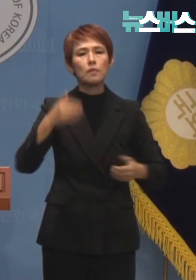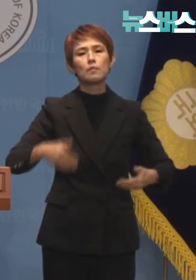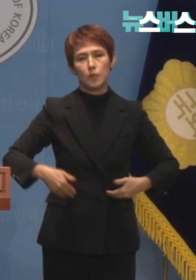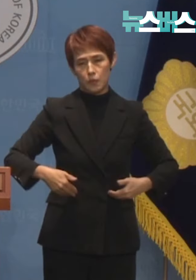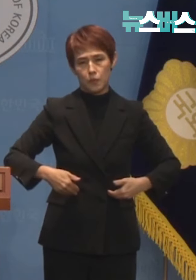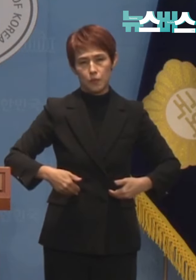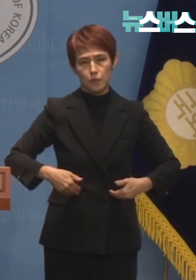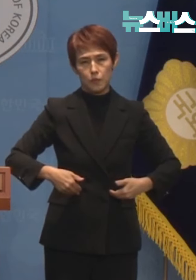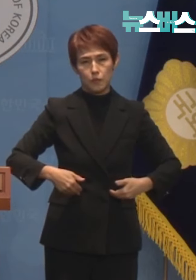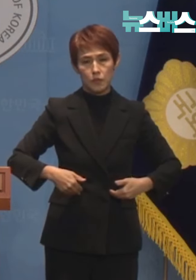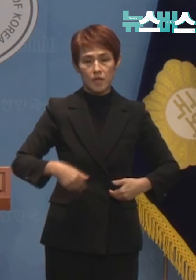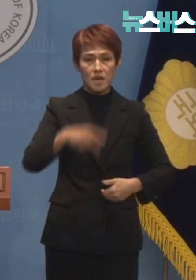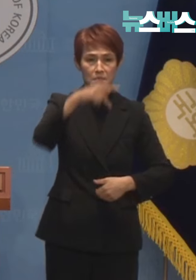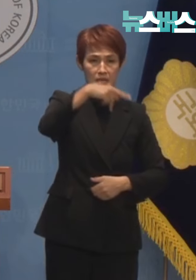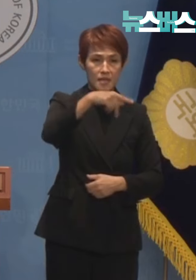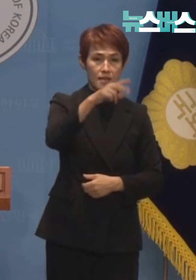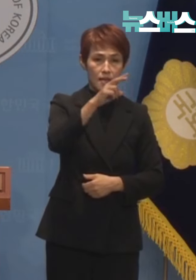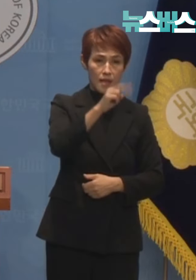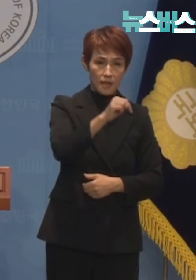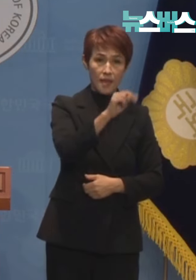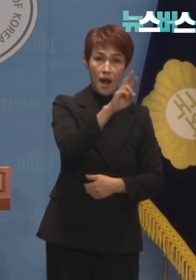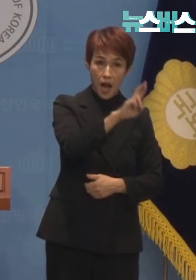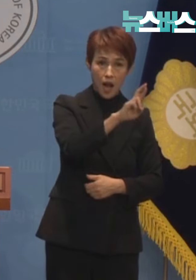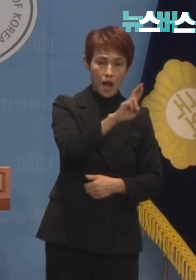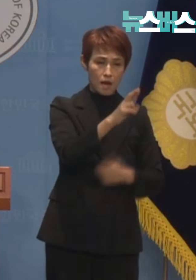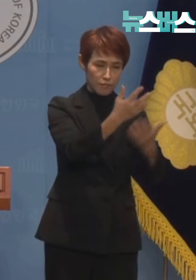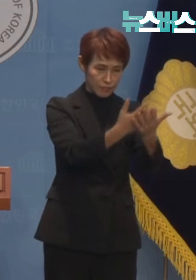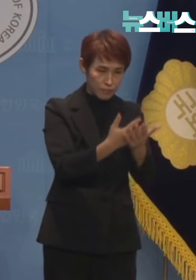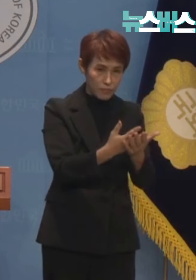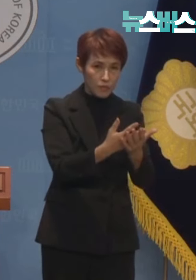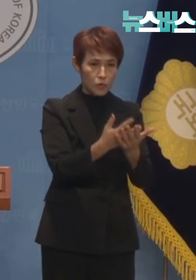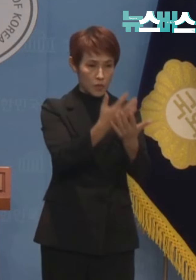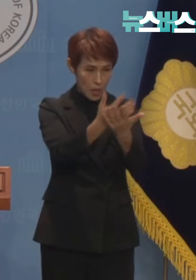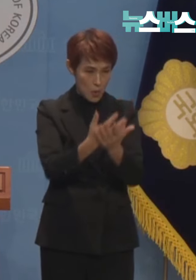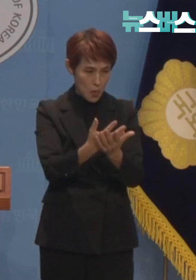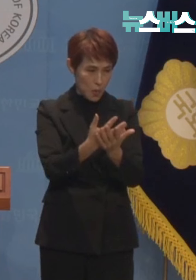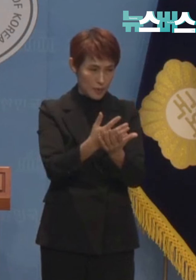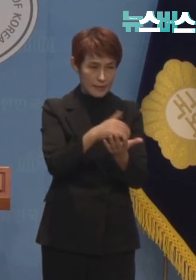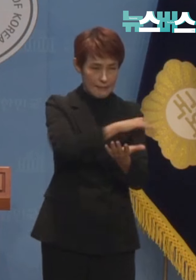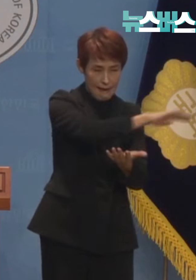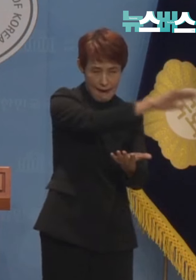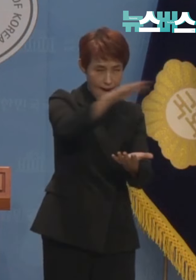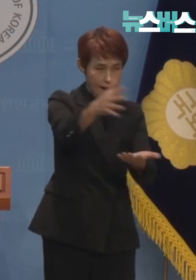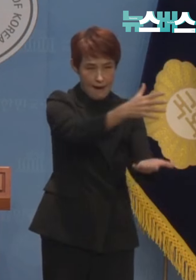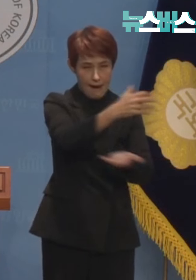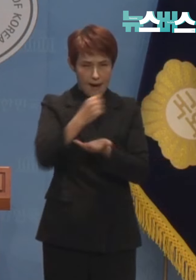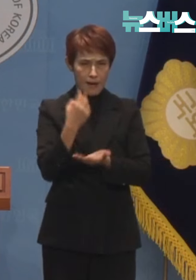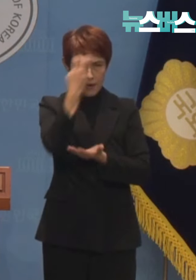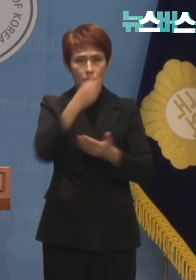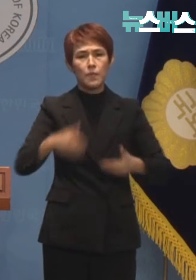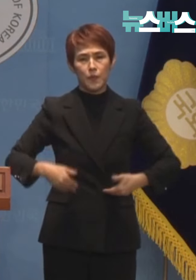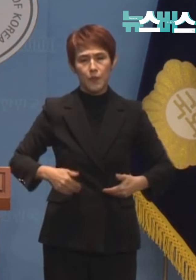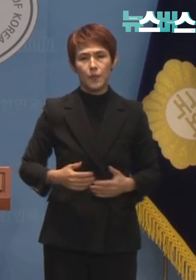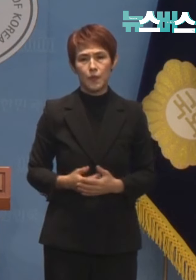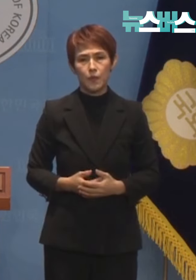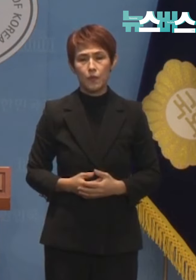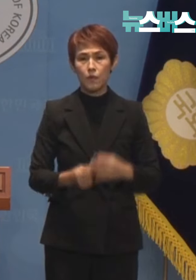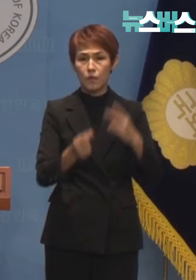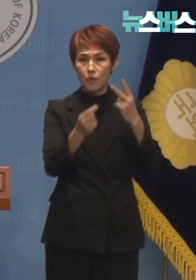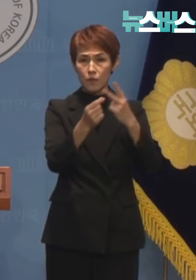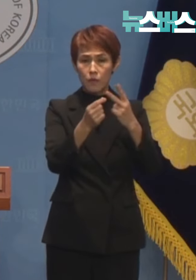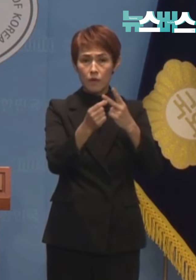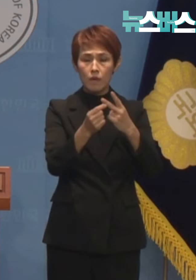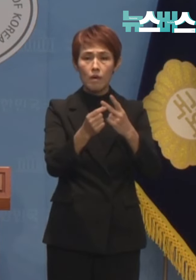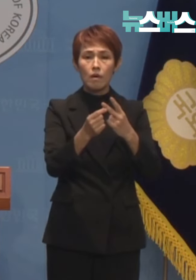규명하기 위해 PNR의 서버와 분석툴 및 기초 자료 등을 포함하여 수사해야 합니다. 둘째,